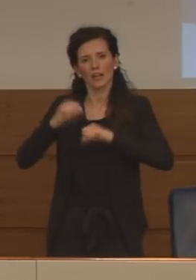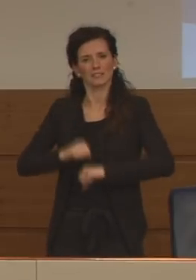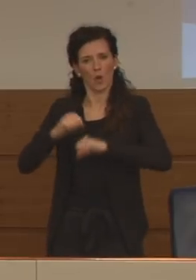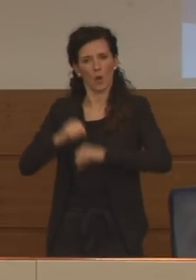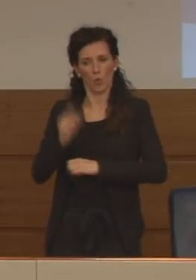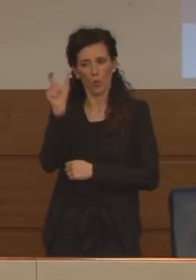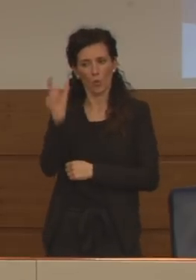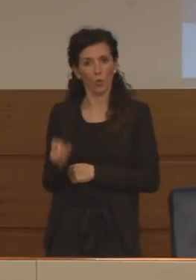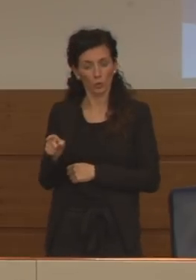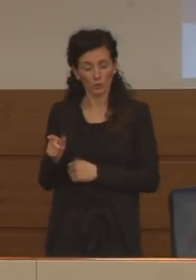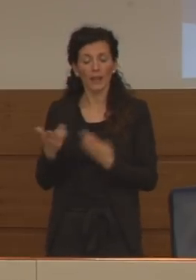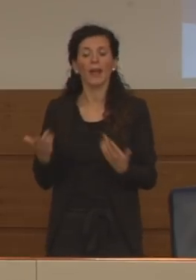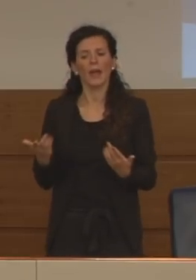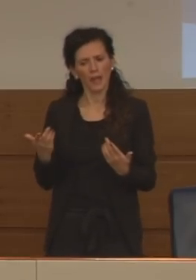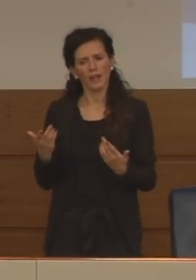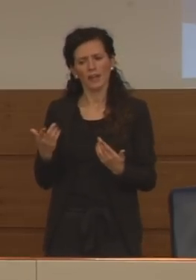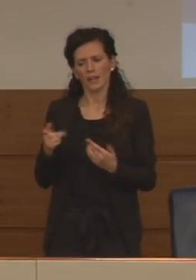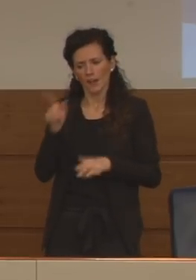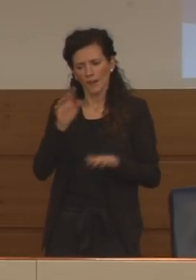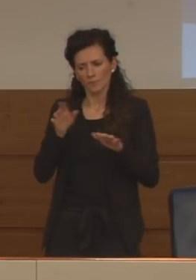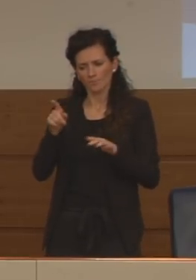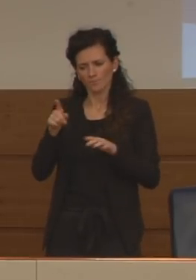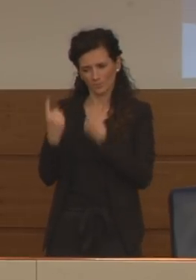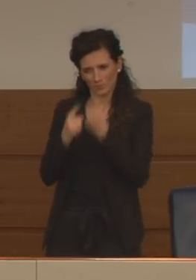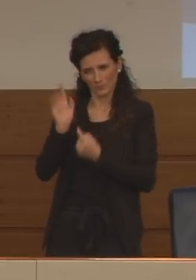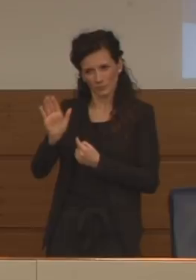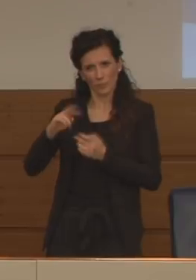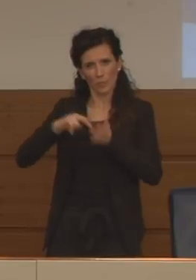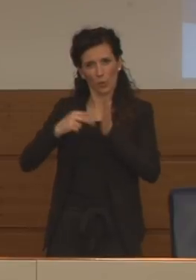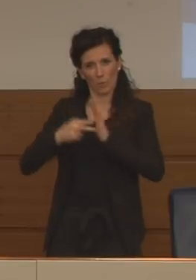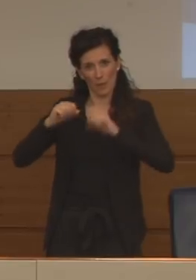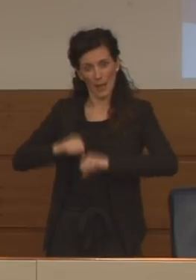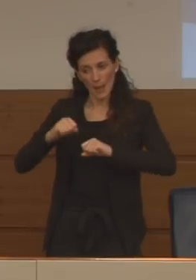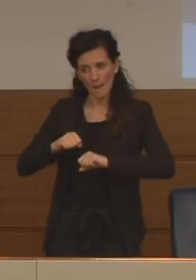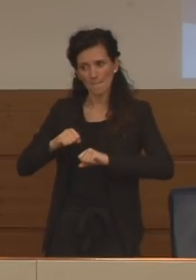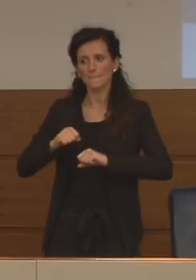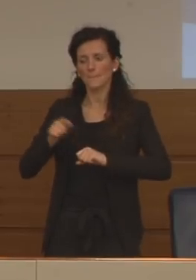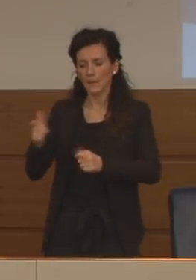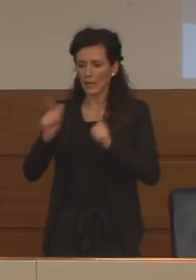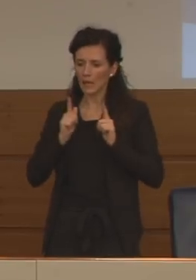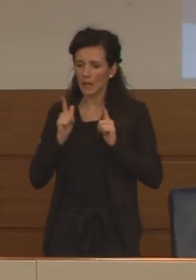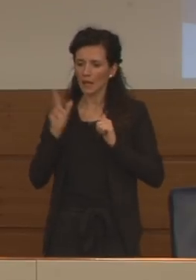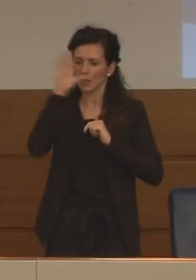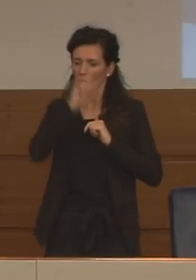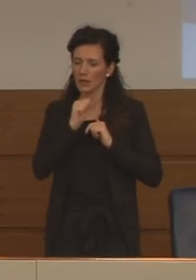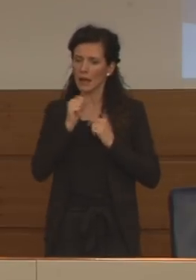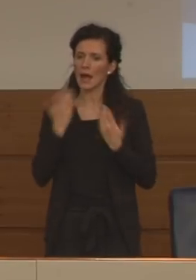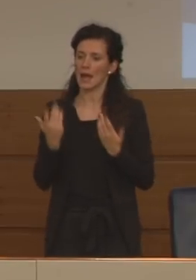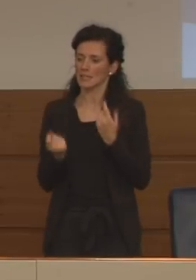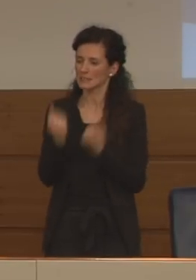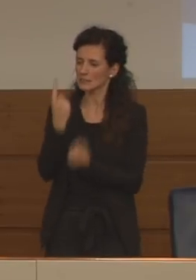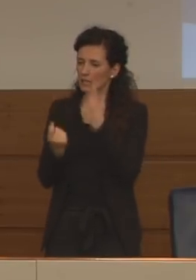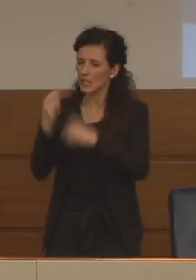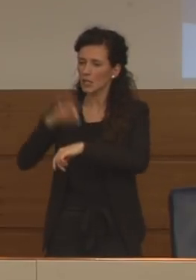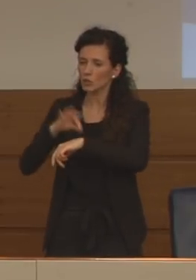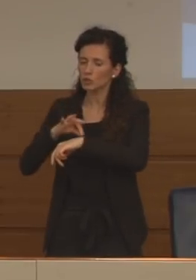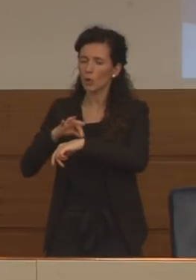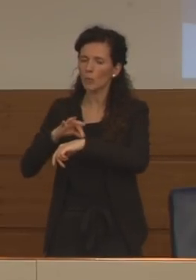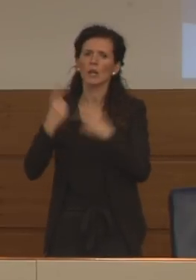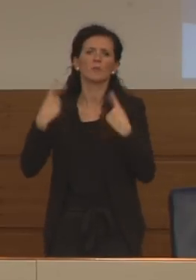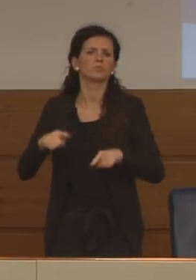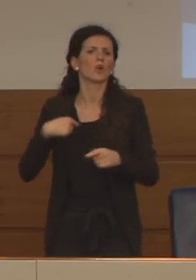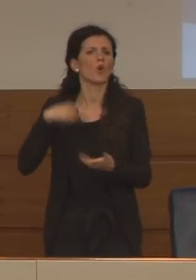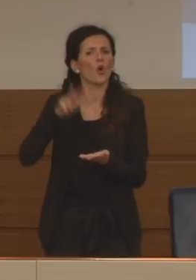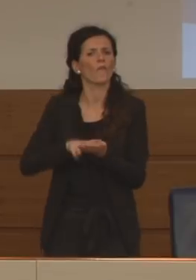ci dice anche che sostanzialmente i sintomi più rilevanti sono confermiamo